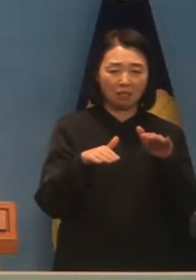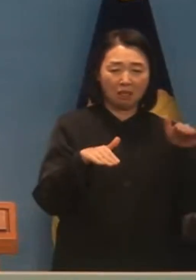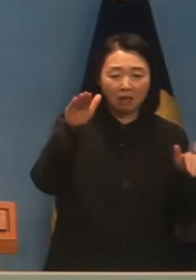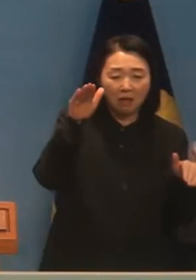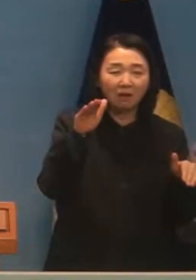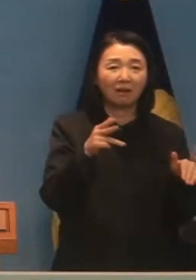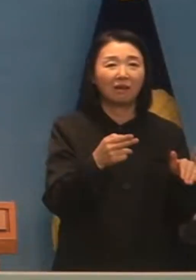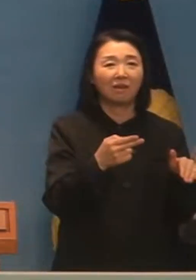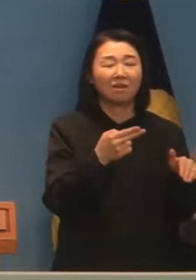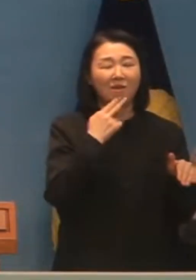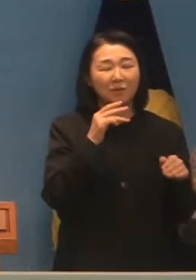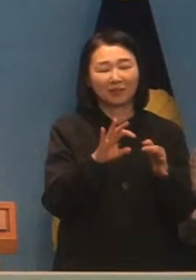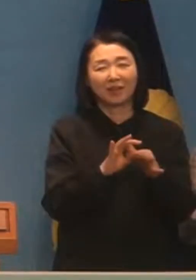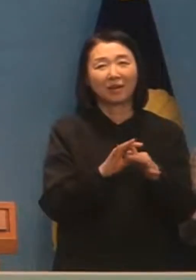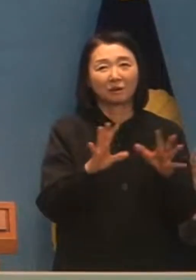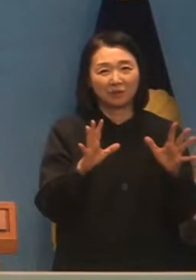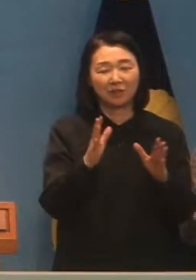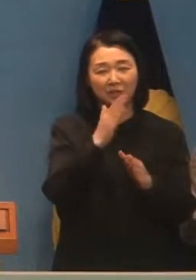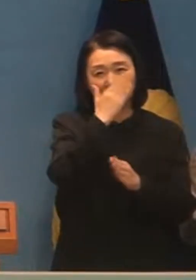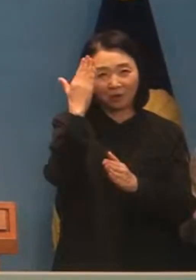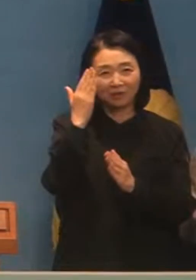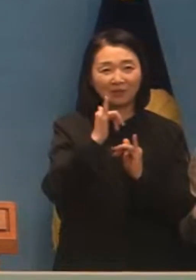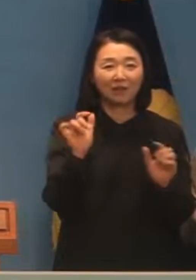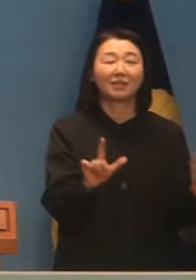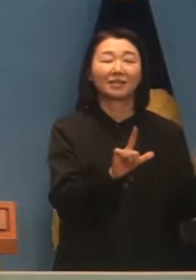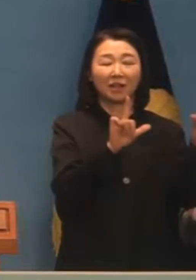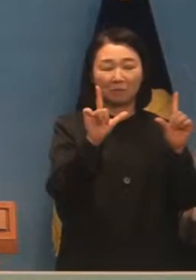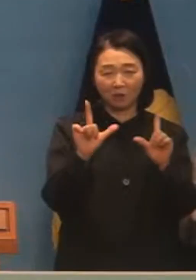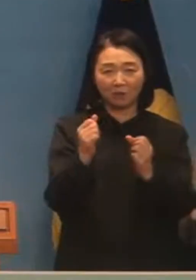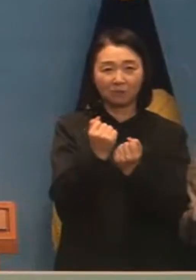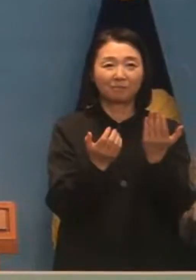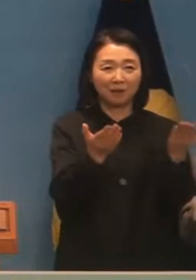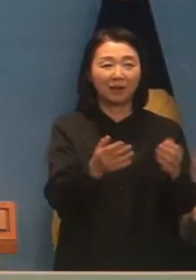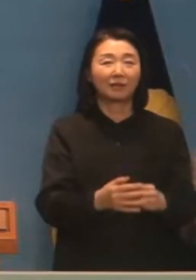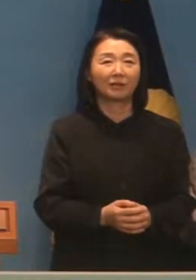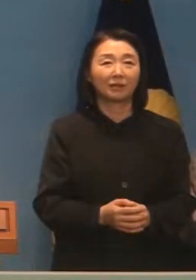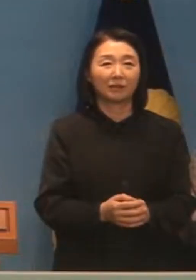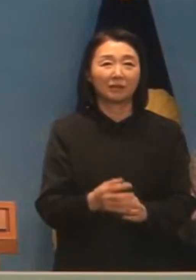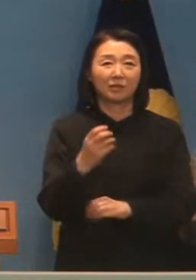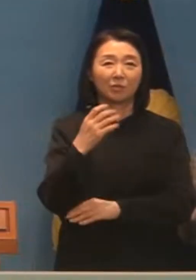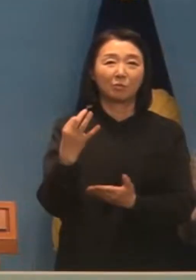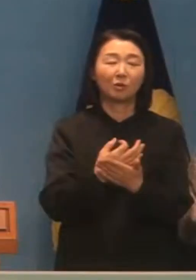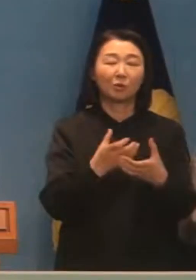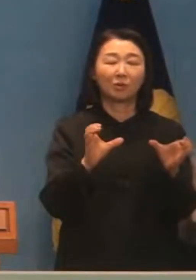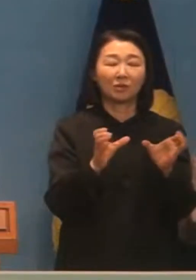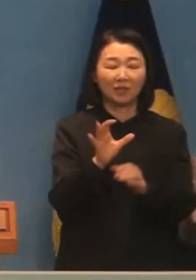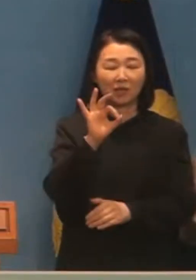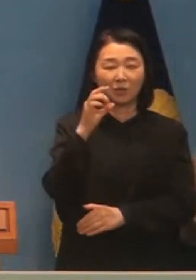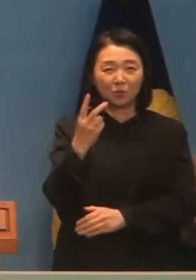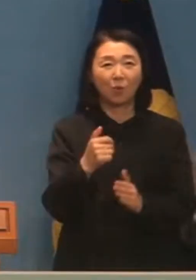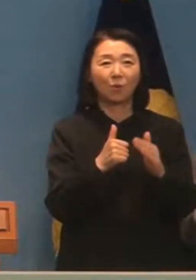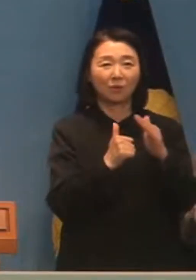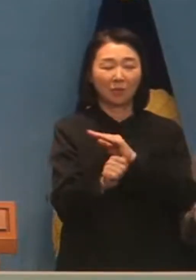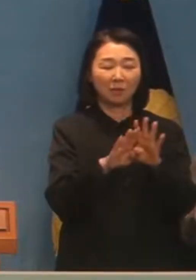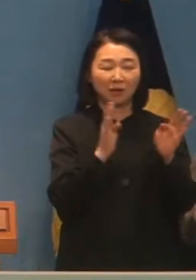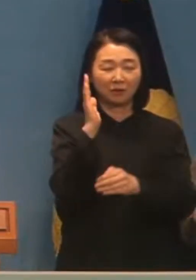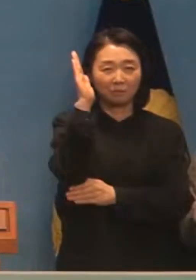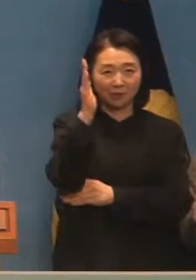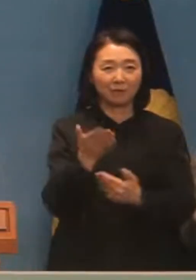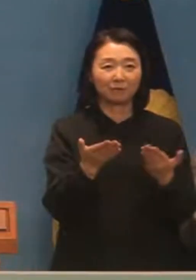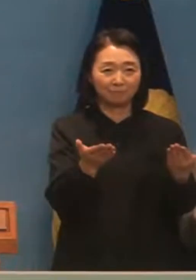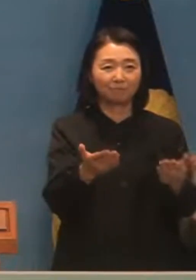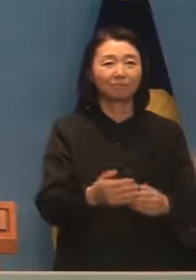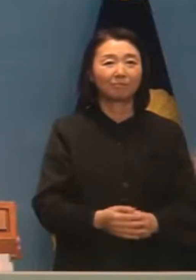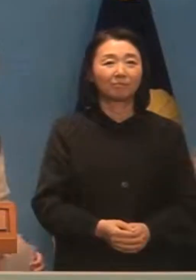삶이 있는 민주주의로를 시작하겠습니다. 먼저 기본소득당 용혜인 대표님의 여는 발언 듣겠습니다.